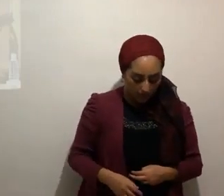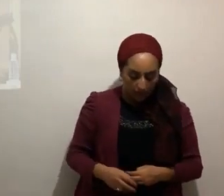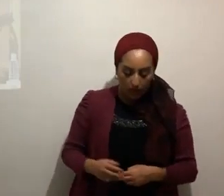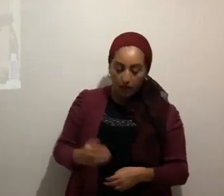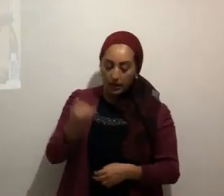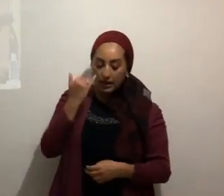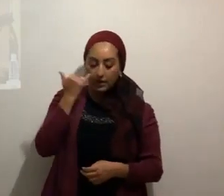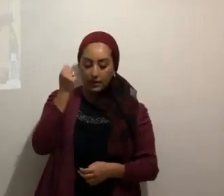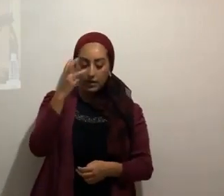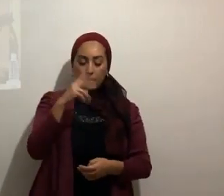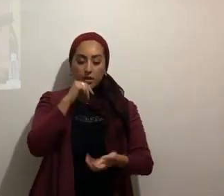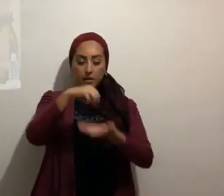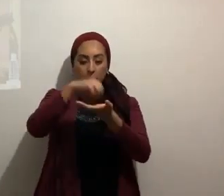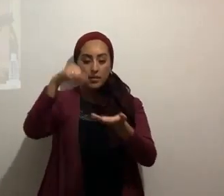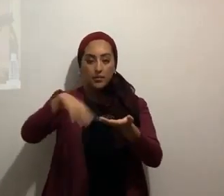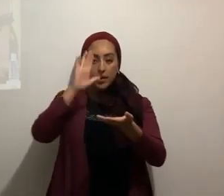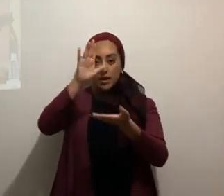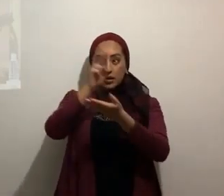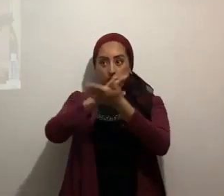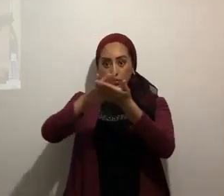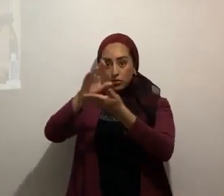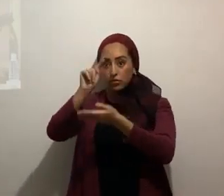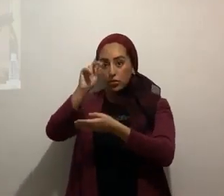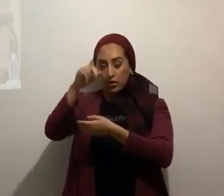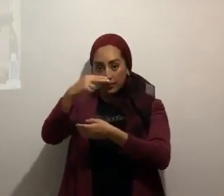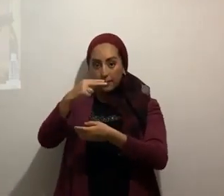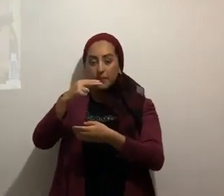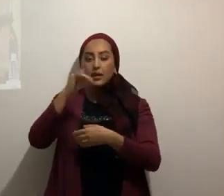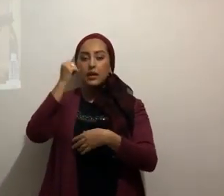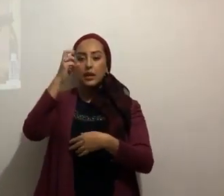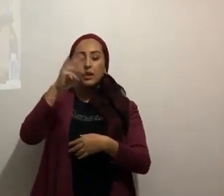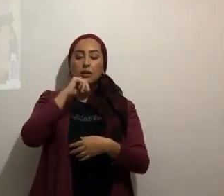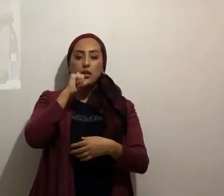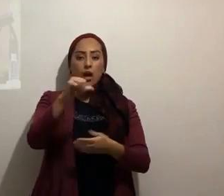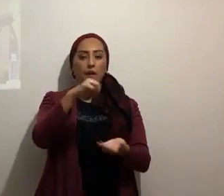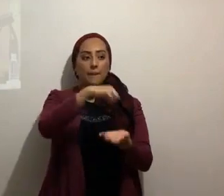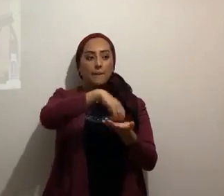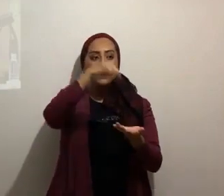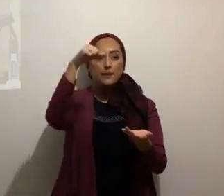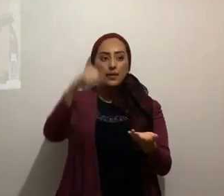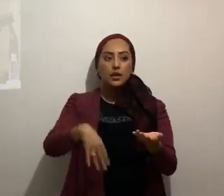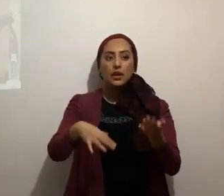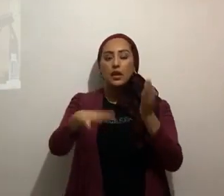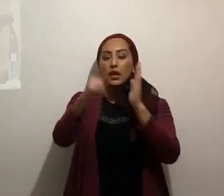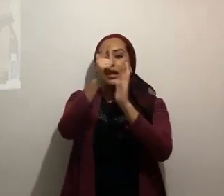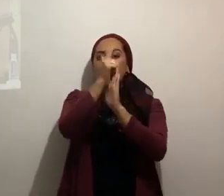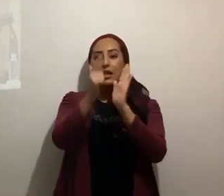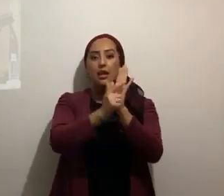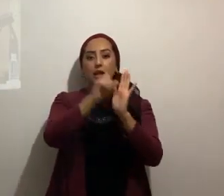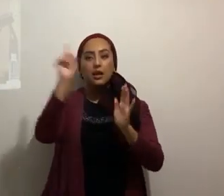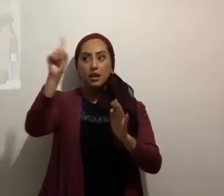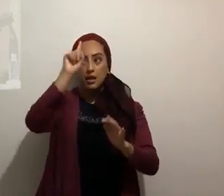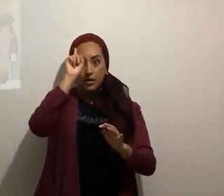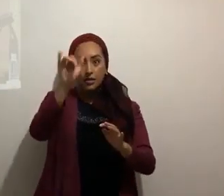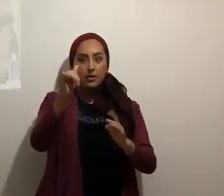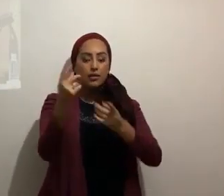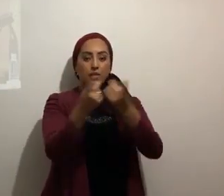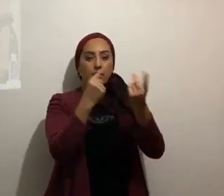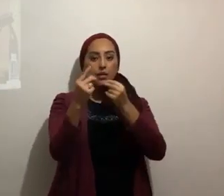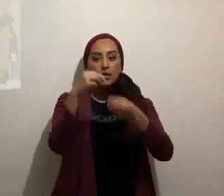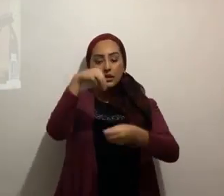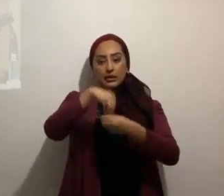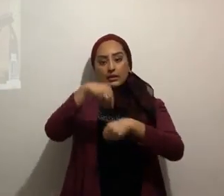su Torah, y Él es la Torah viviente, Yahshua tampoco abolió las leyes infinitas que actúan